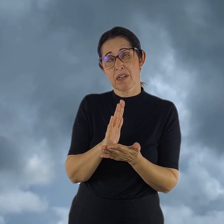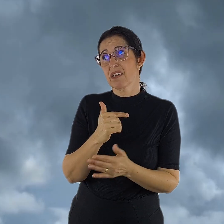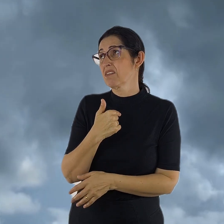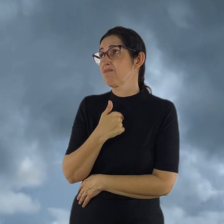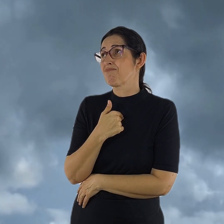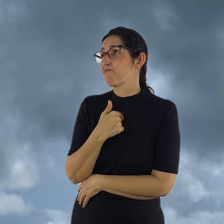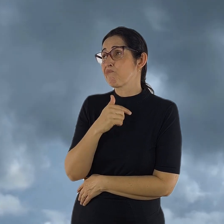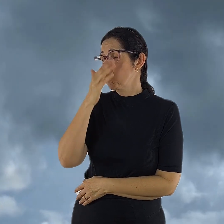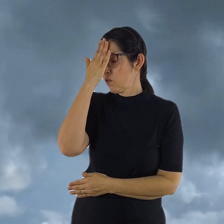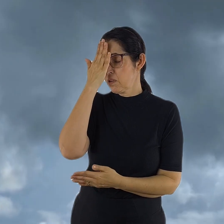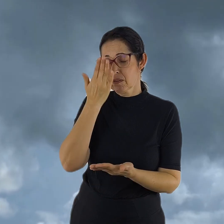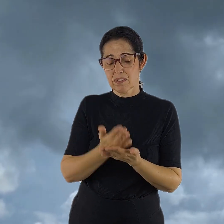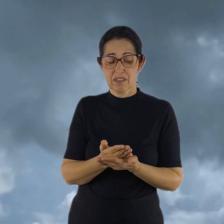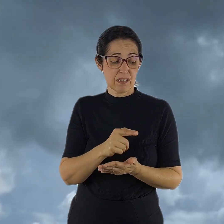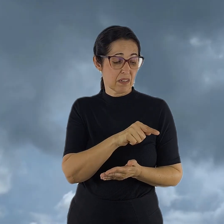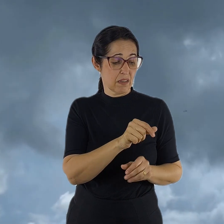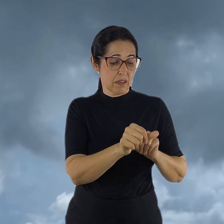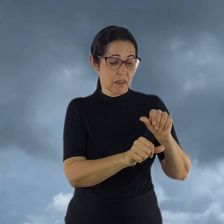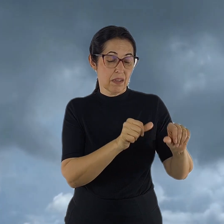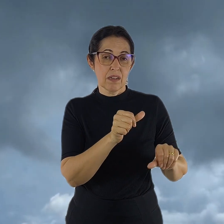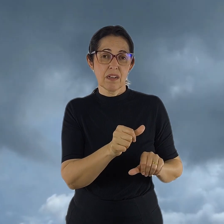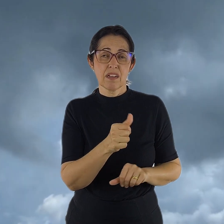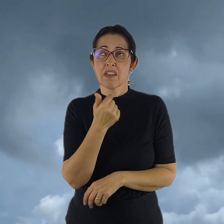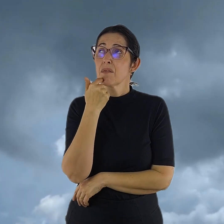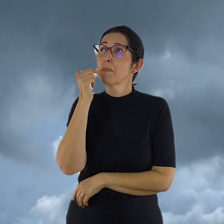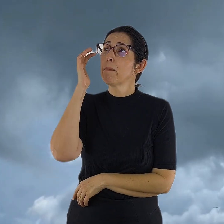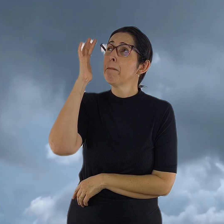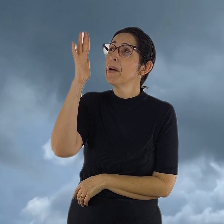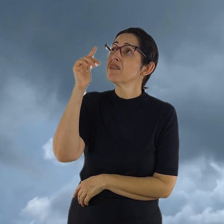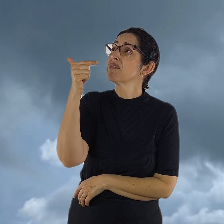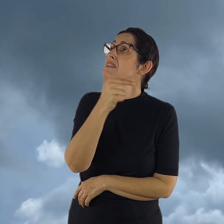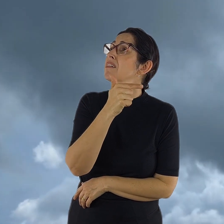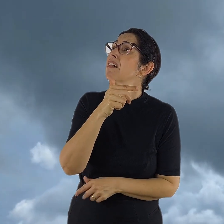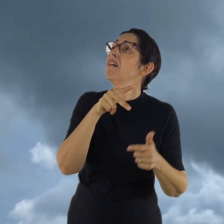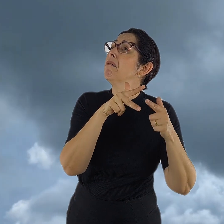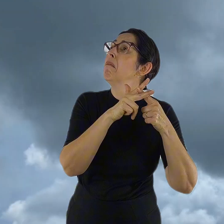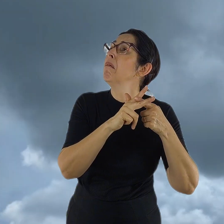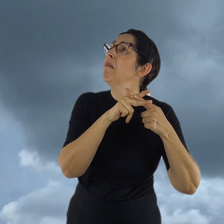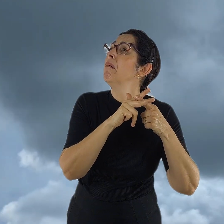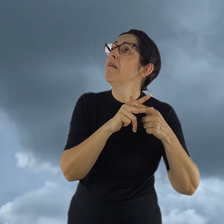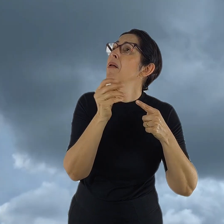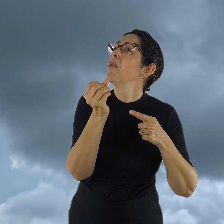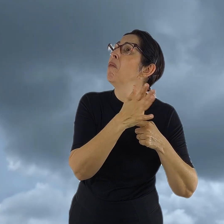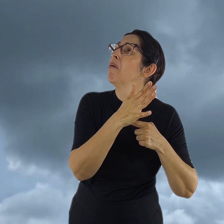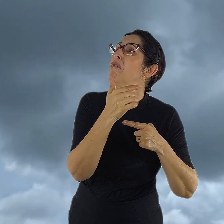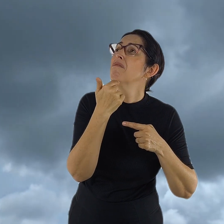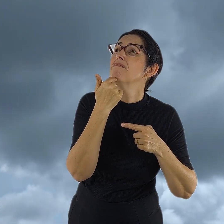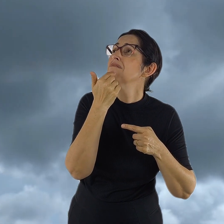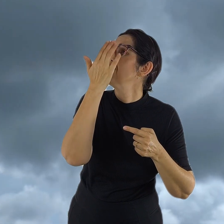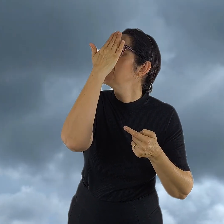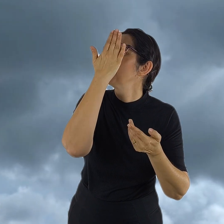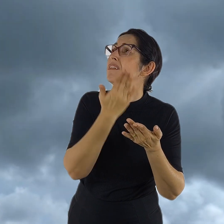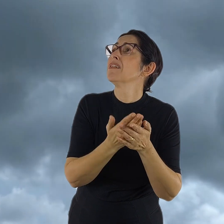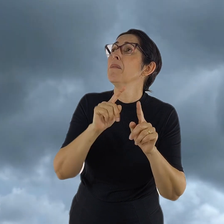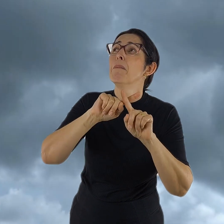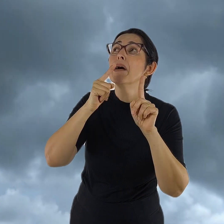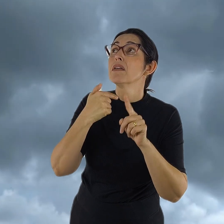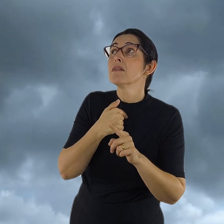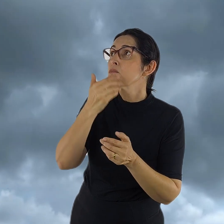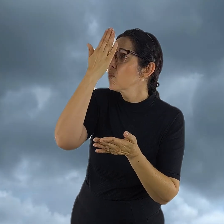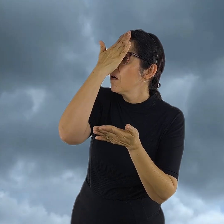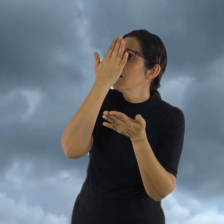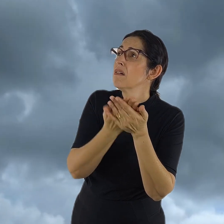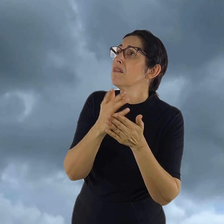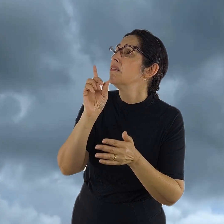Senhor, eu não consigo crer. Senhor, eu não consigo imaginar que isso vai ser restaurado. Mas, Senhor, mesmo eu não